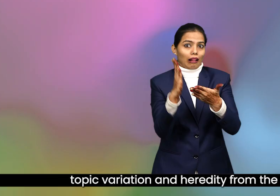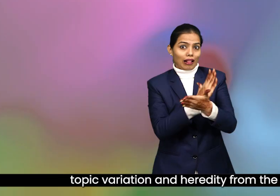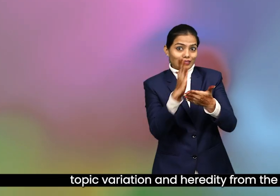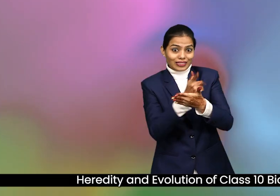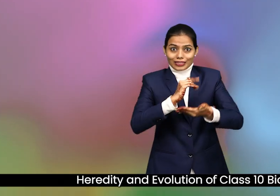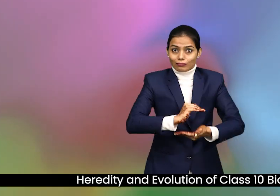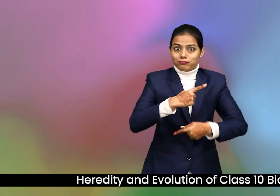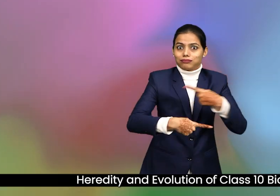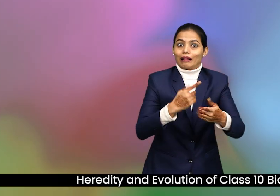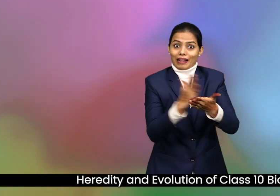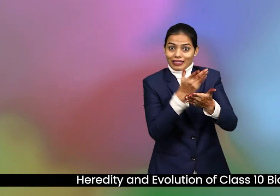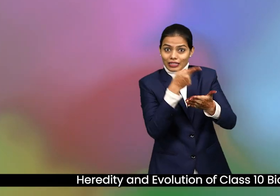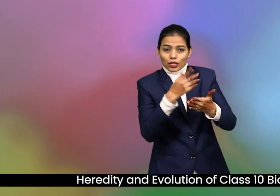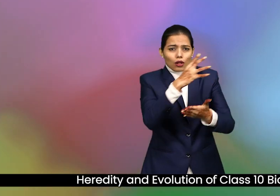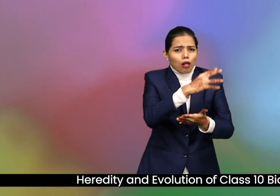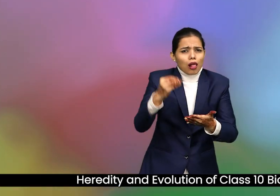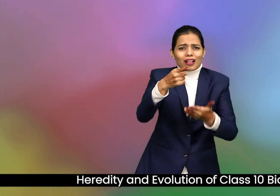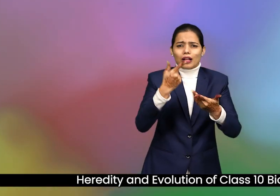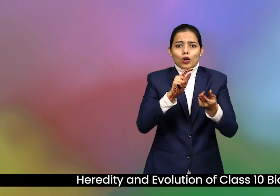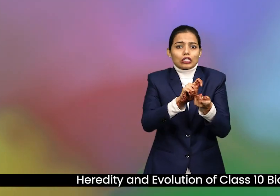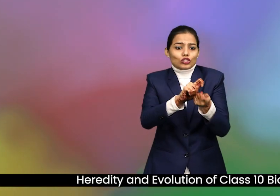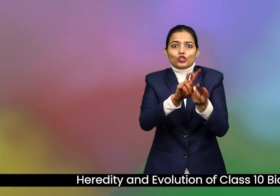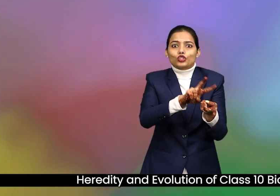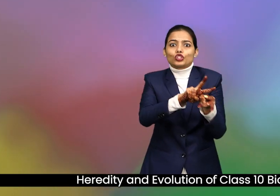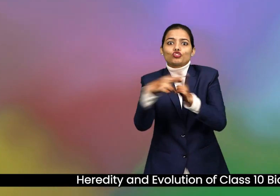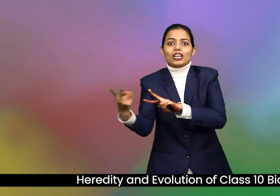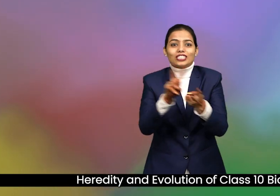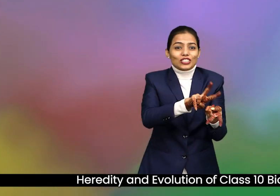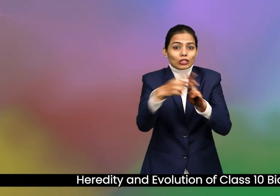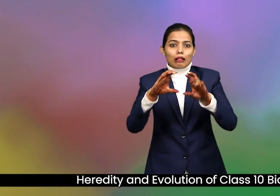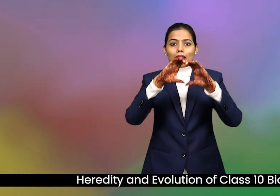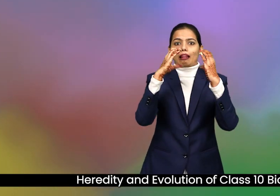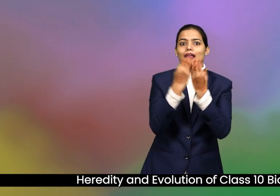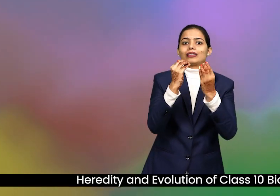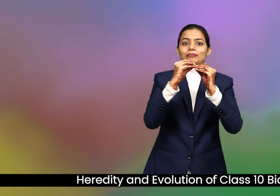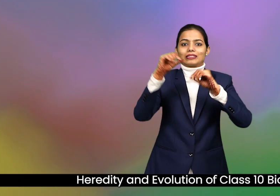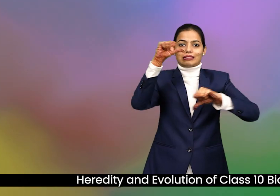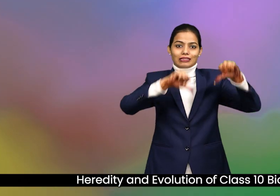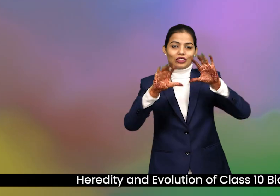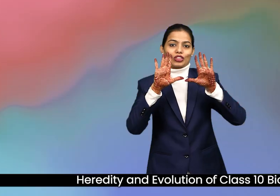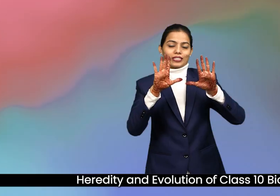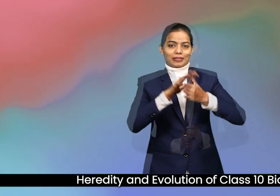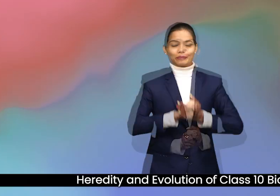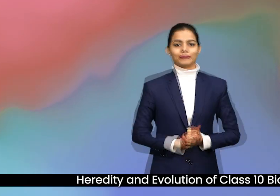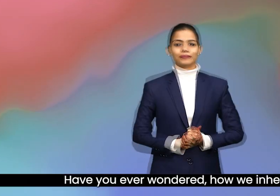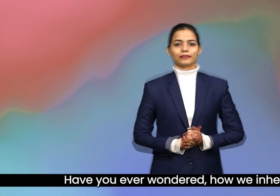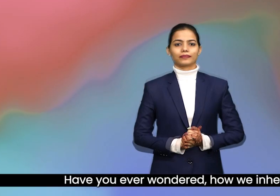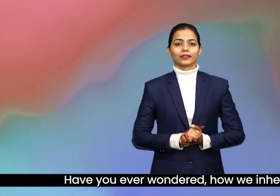மற்றும் சுவாரஸ்யமான தலைப்பு மாறுபாடு மற்றும் பரம்பரையை உங்களுக்கு விளக்க இங்கே இருக்கிறேன். நம்